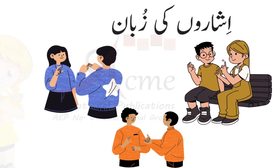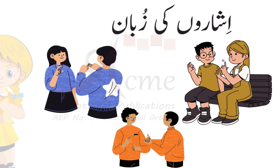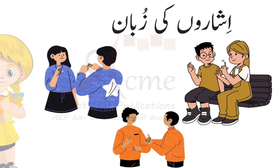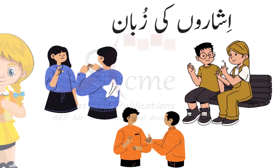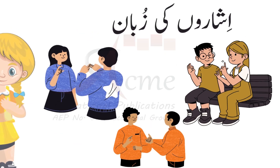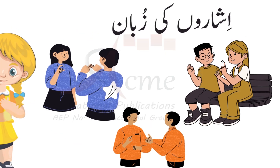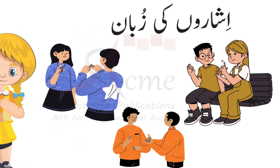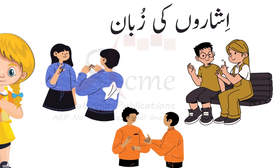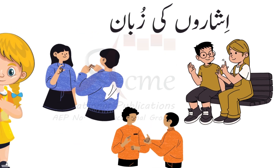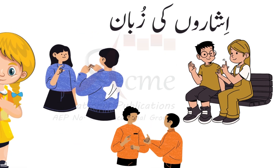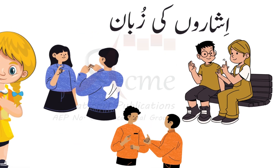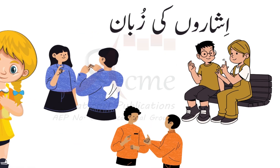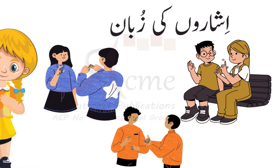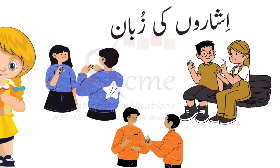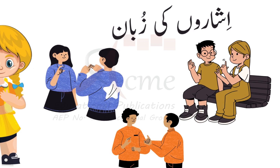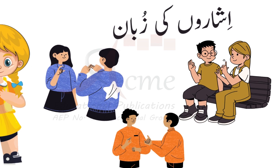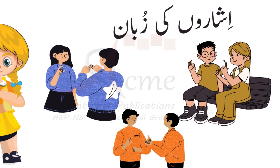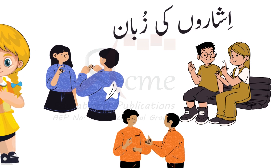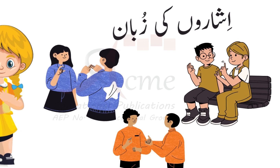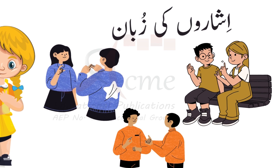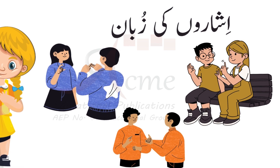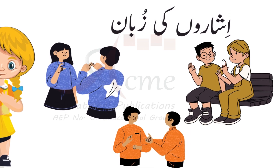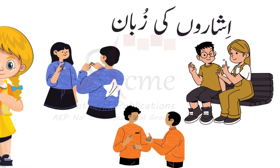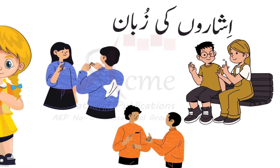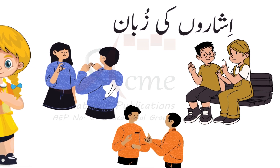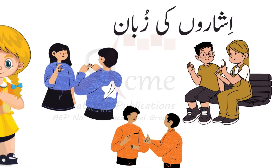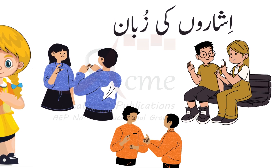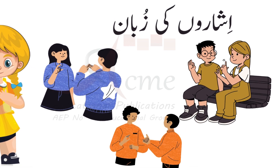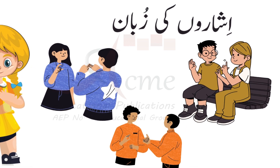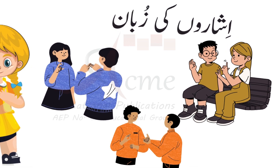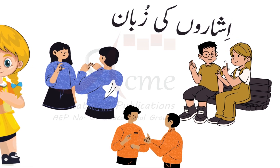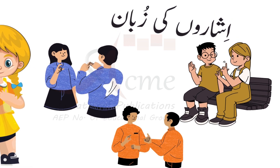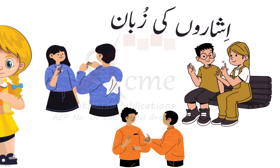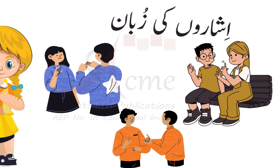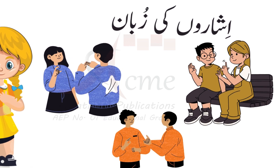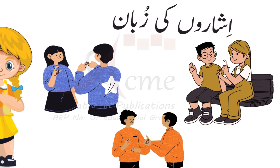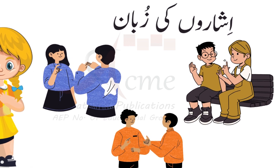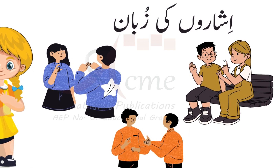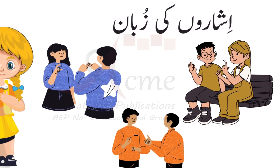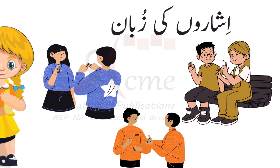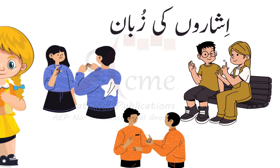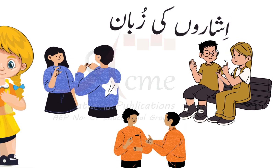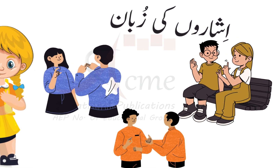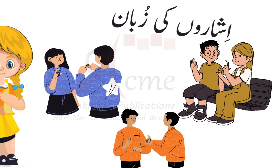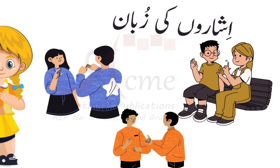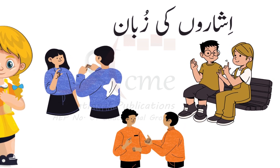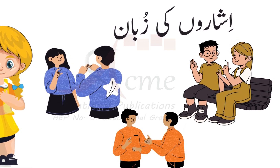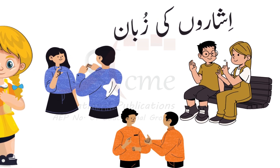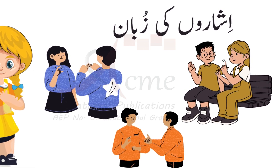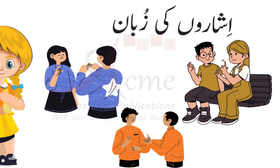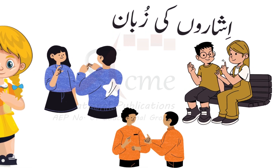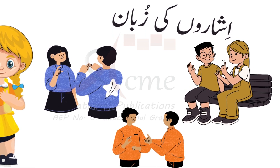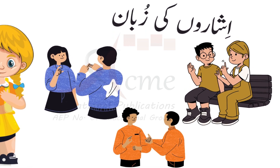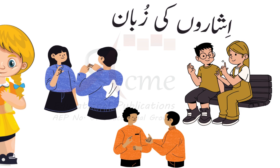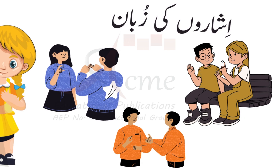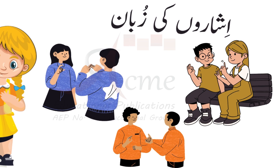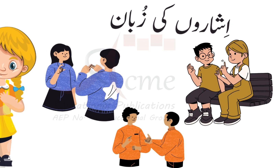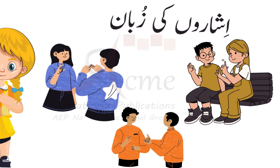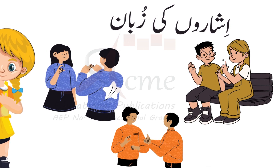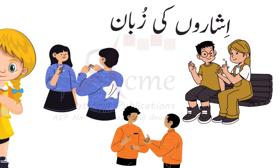है। इशारों की जुबान हर एक के लिए अहम है, जो बहरों और समाज से महरूम अफराद के लिए मवासलात को काबिल बनाती